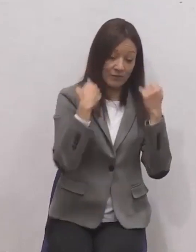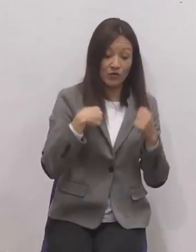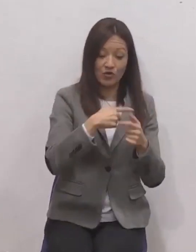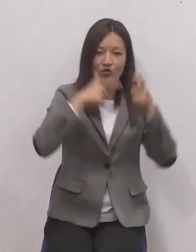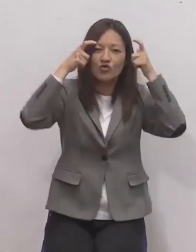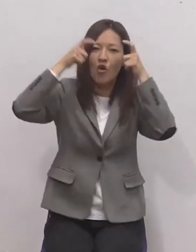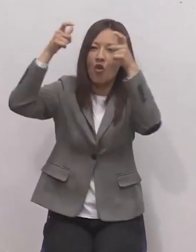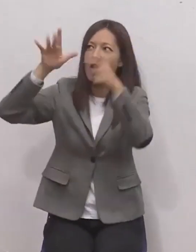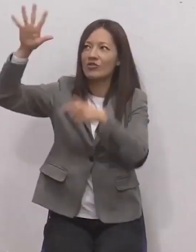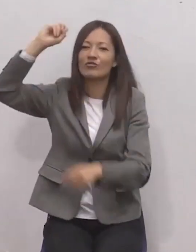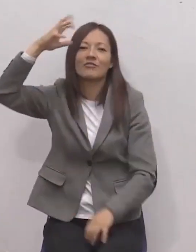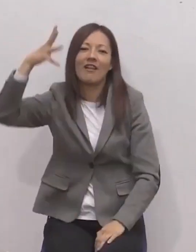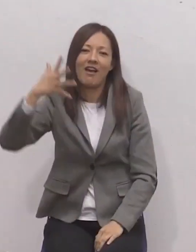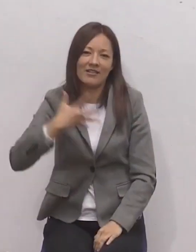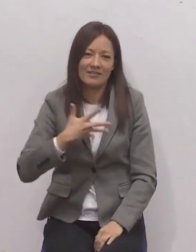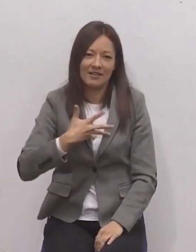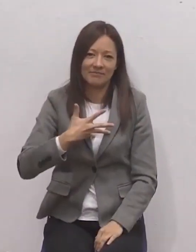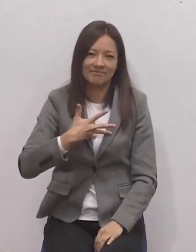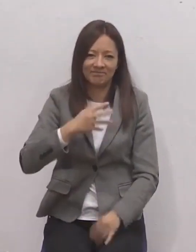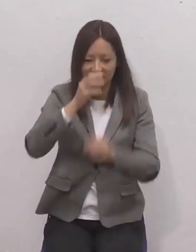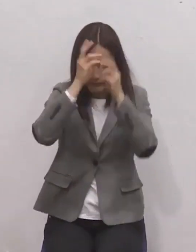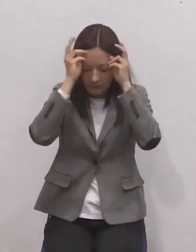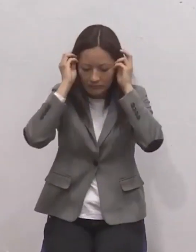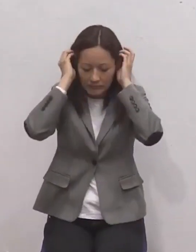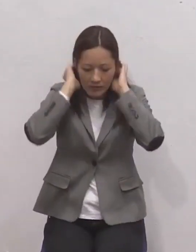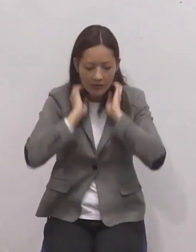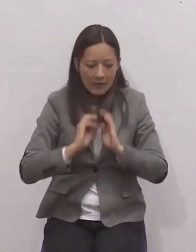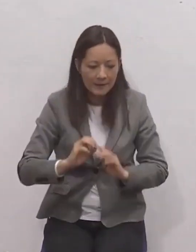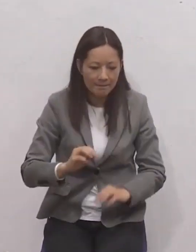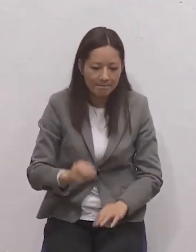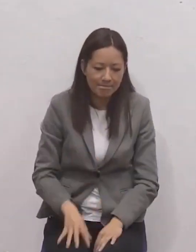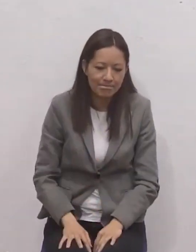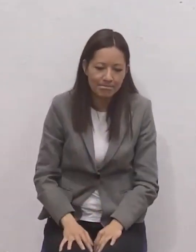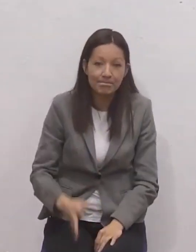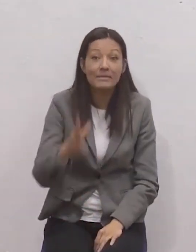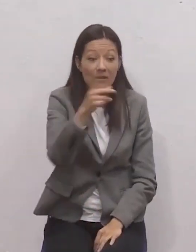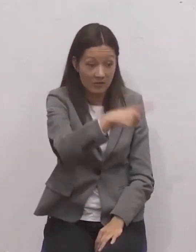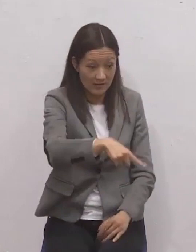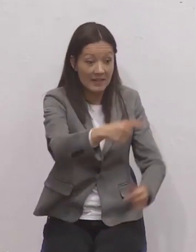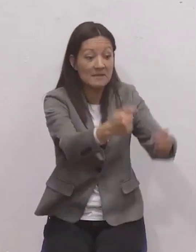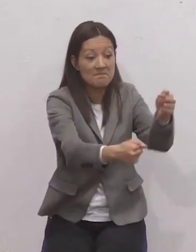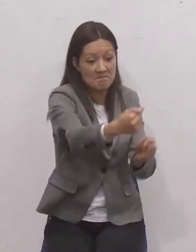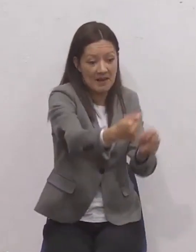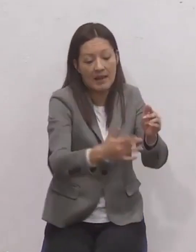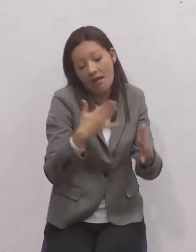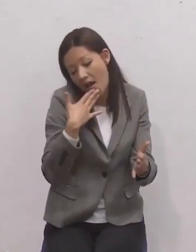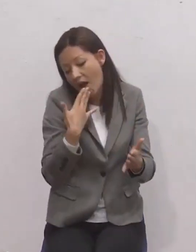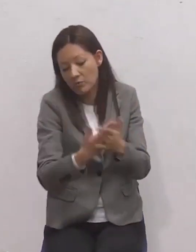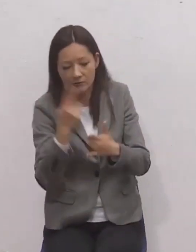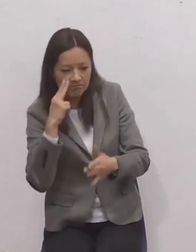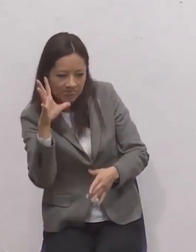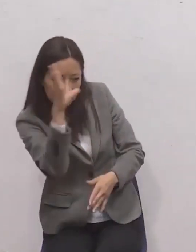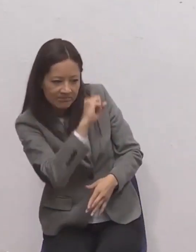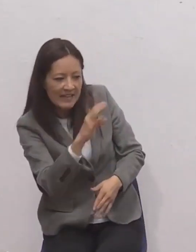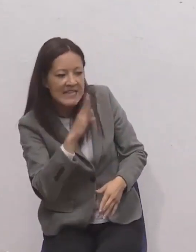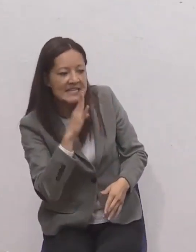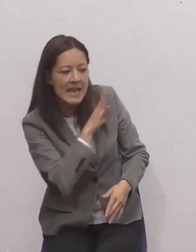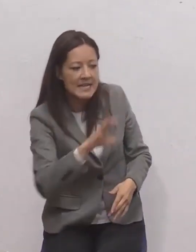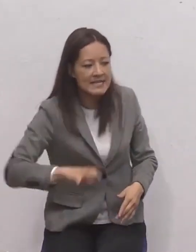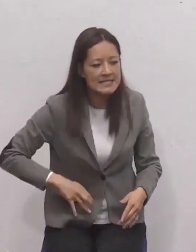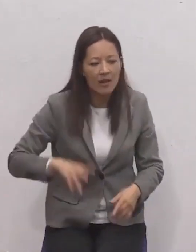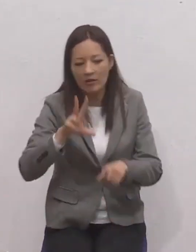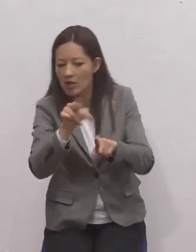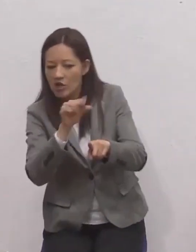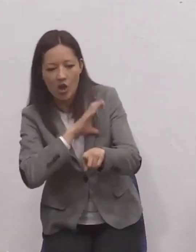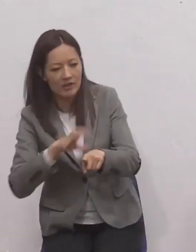su gracia. Porque es preciso que entre vosotros haya disensiones para ver quién es cristiano. Eso es lo que prueba realmente quién es cristiano. Cristiano no es el que